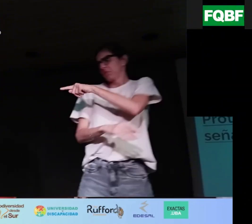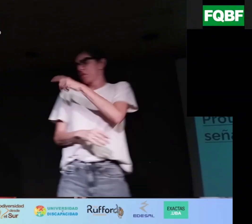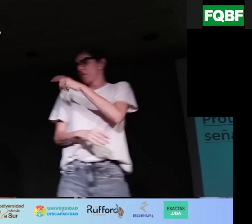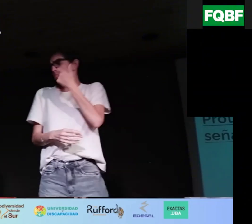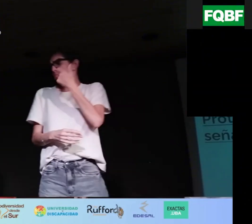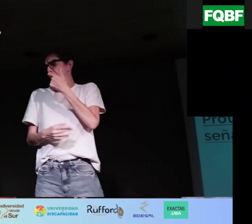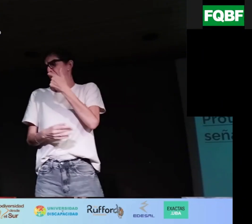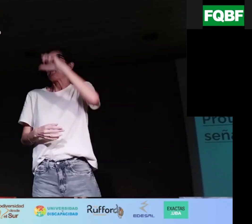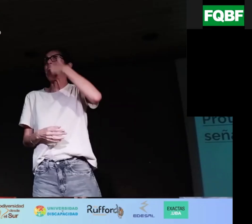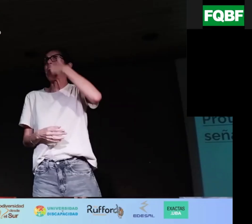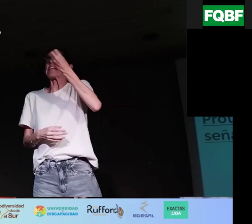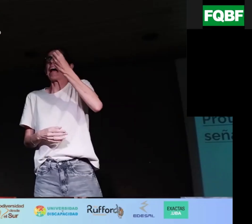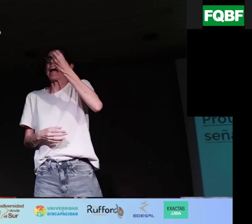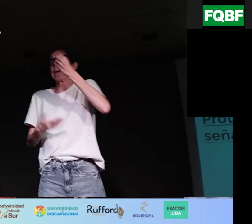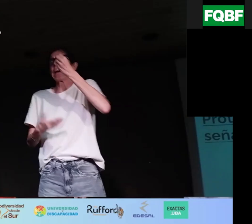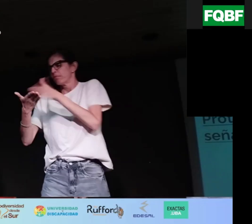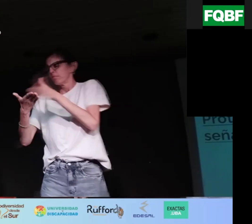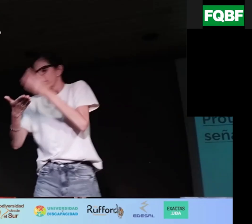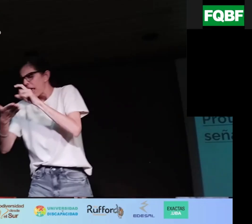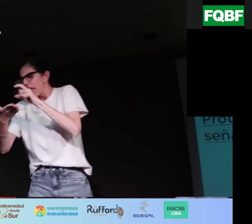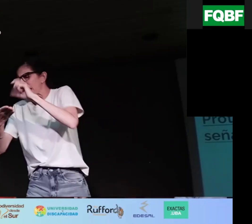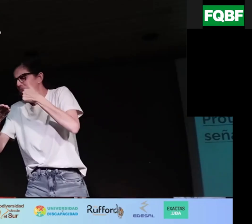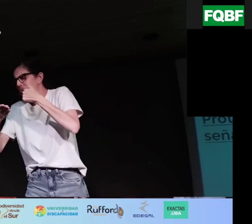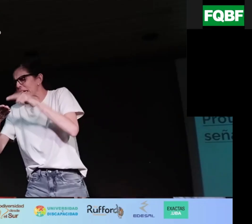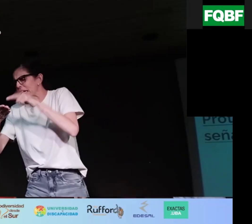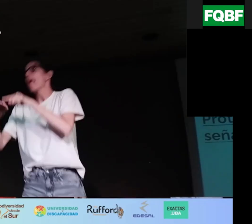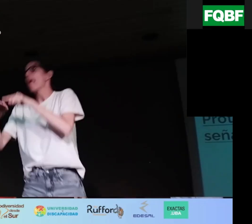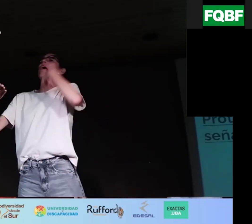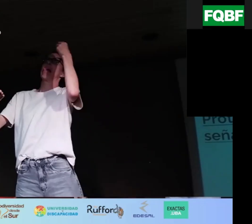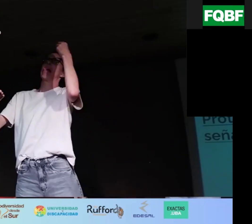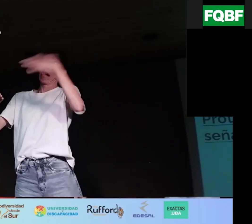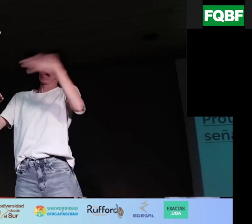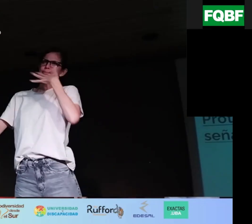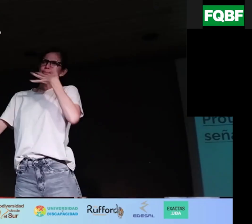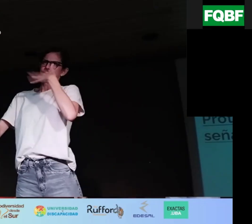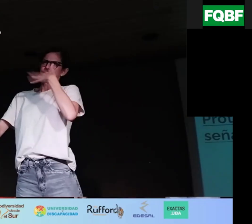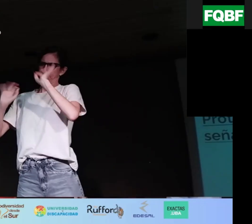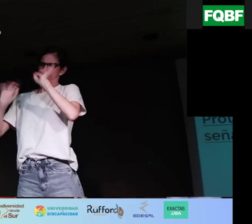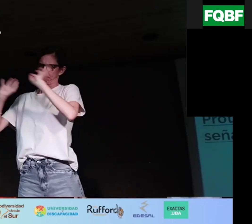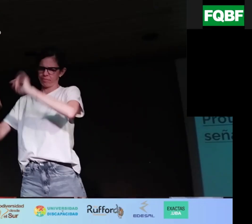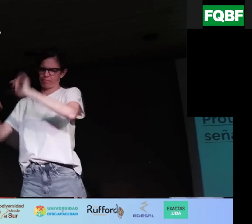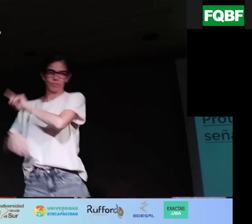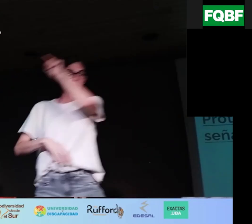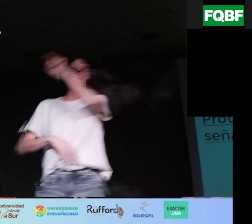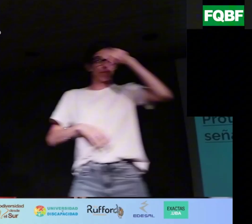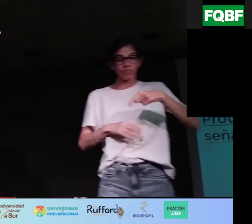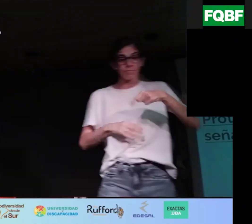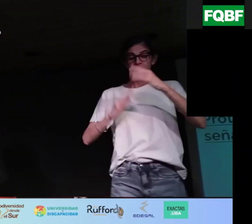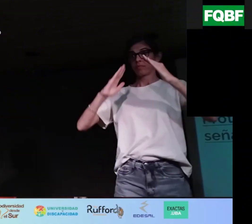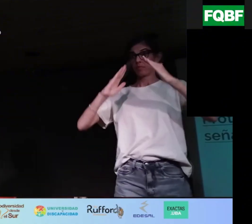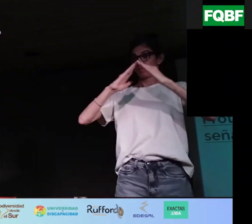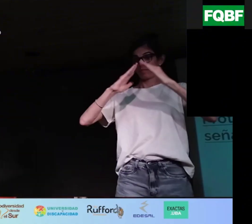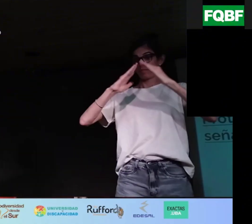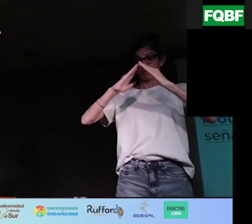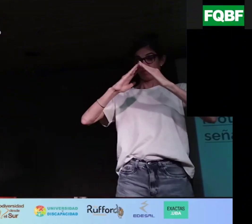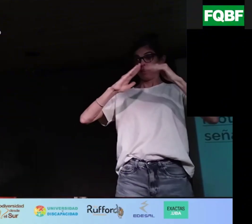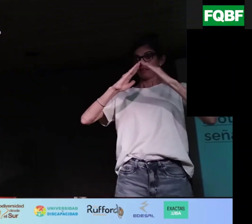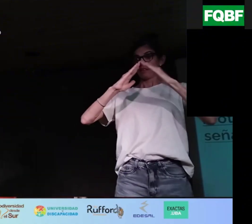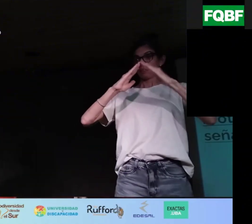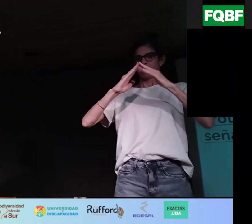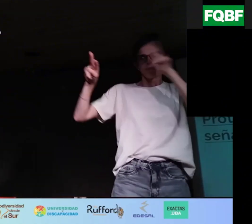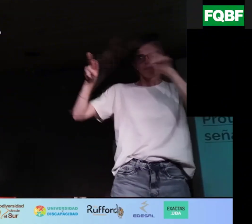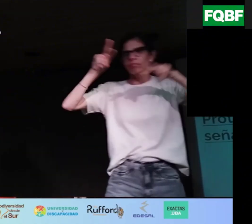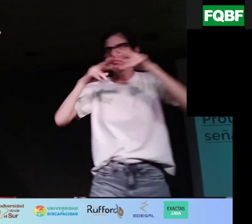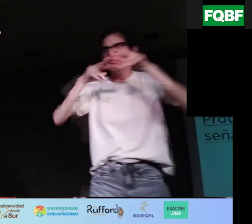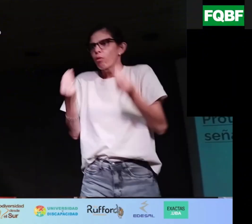mostrábamos qué es, y luego la palabra en español, o que la buscara en el diccionario. Entonces lo terminaba de comprender